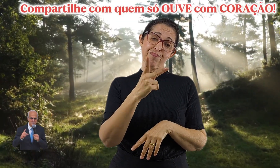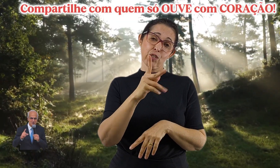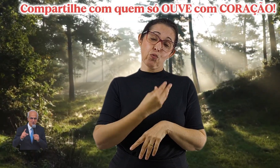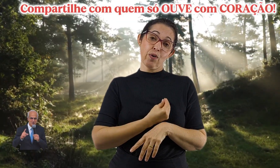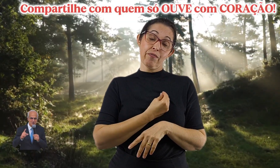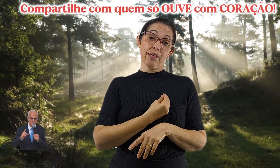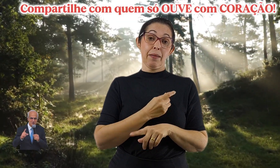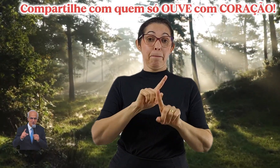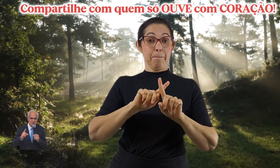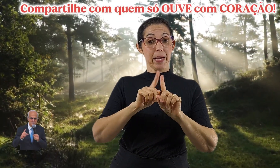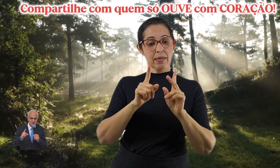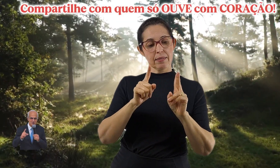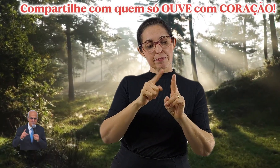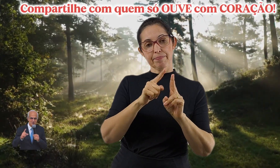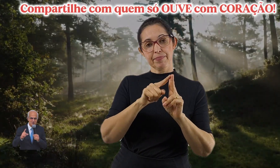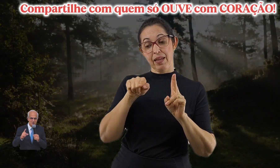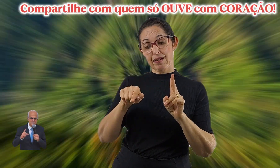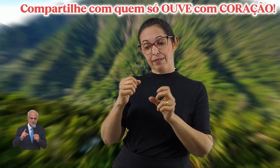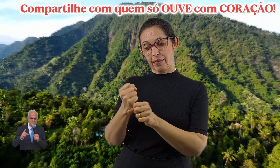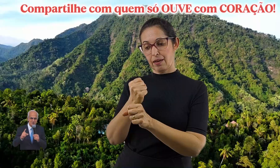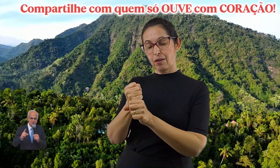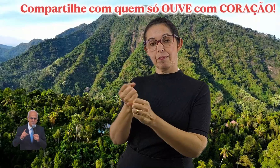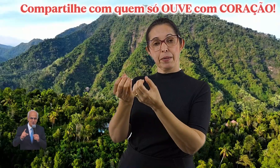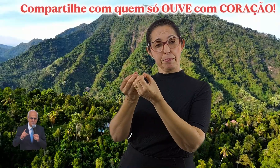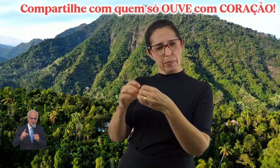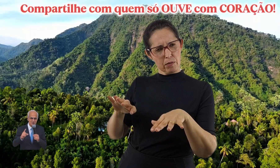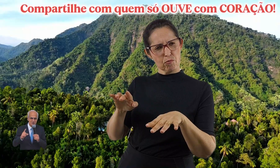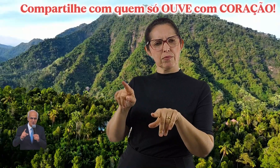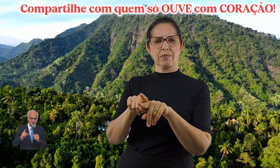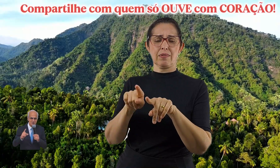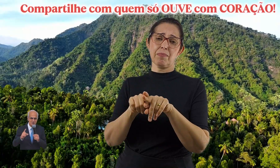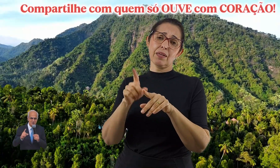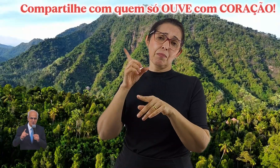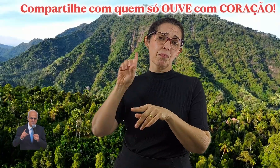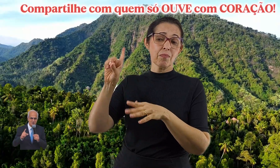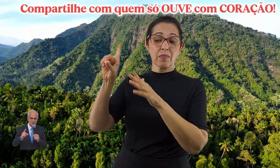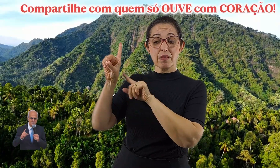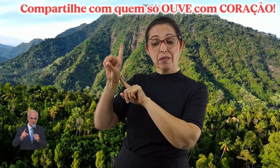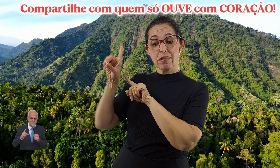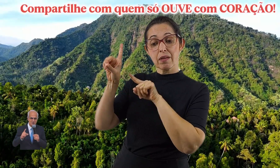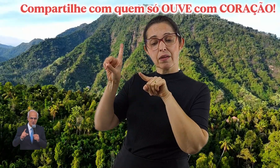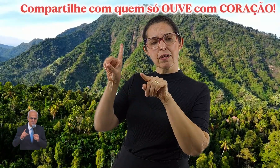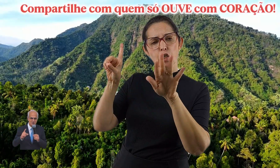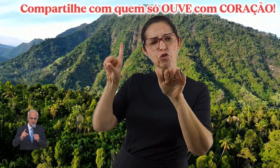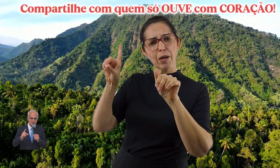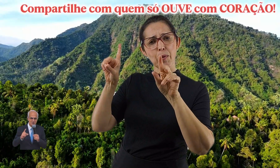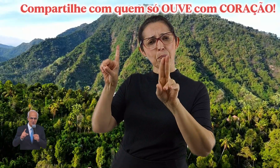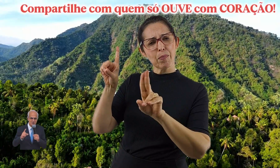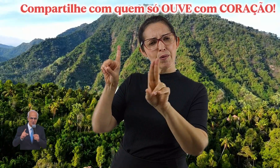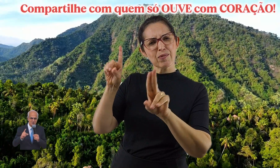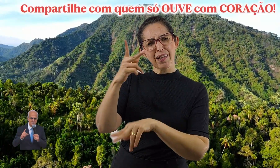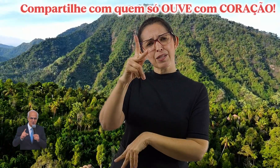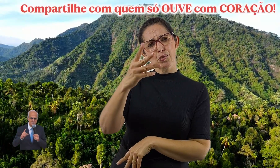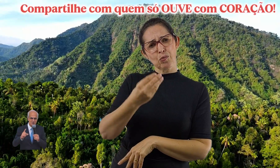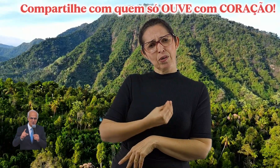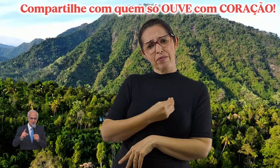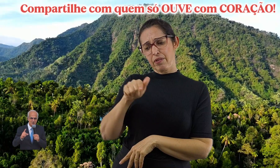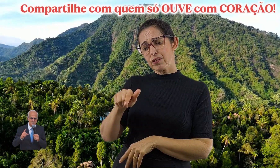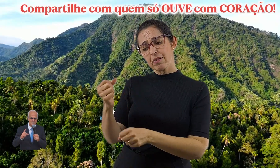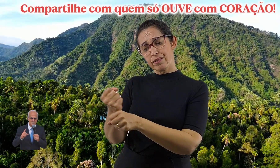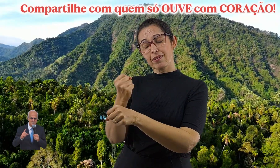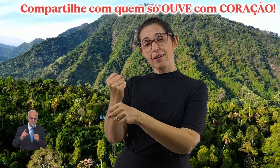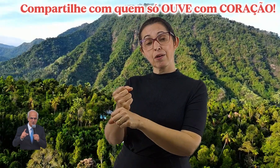prejuízo também para a obra do Senhor, porque Deus te chamou para você ser um instrumento nas mãos de Deus. Deus não